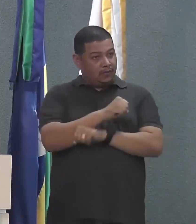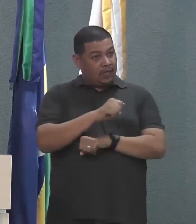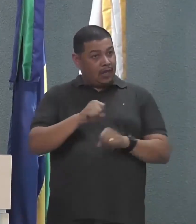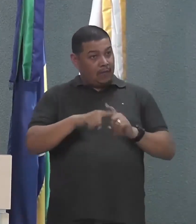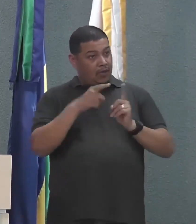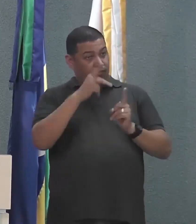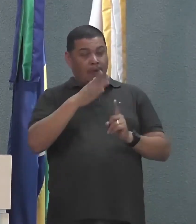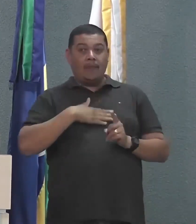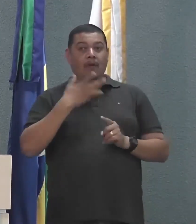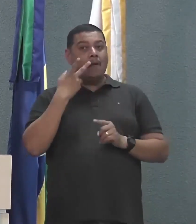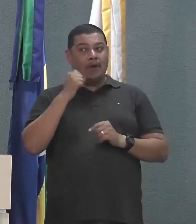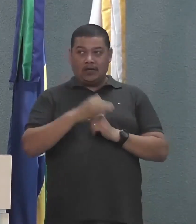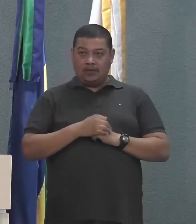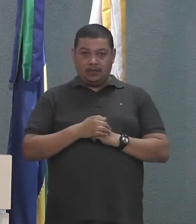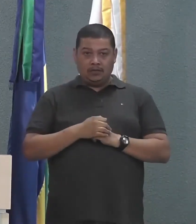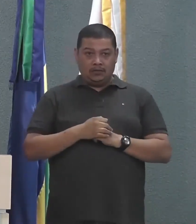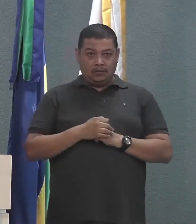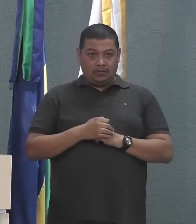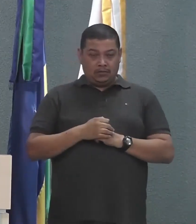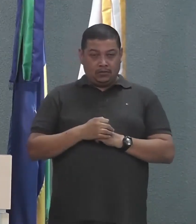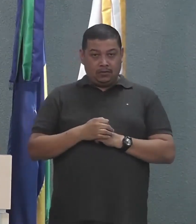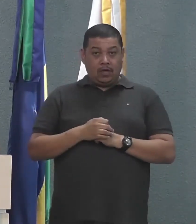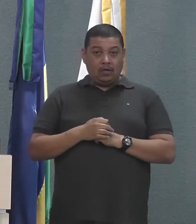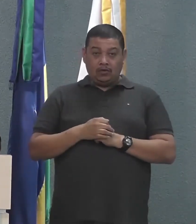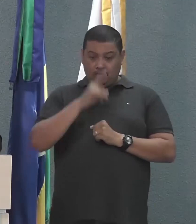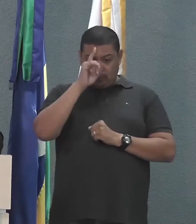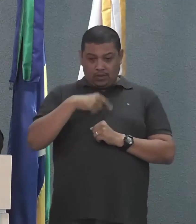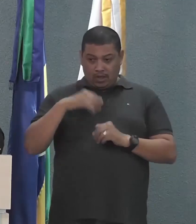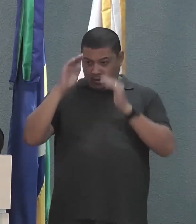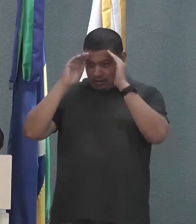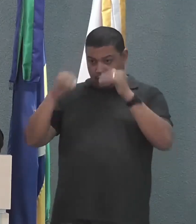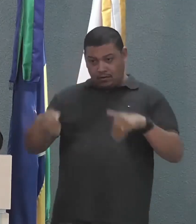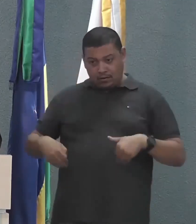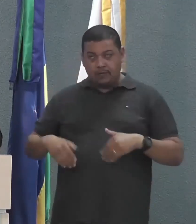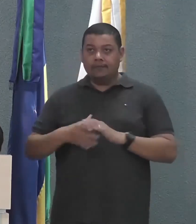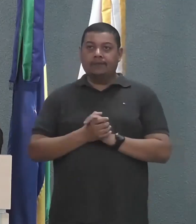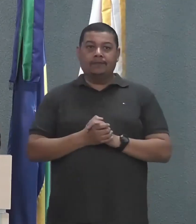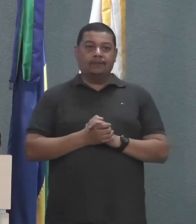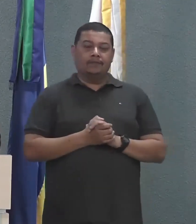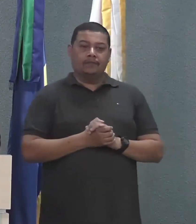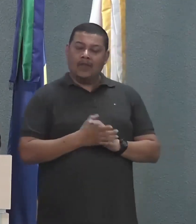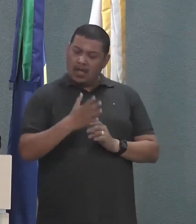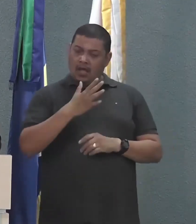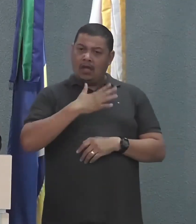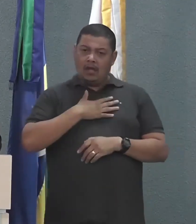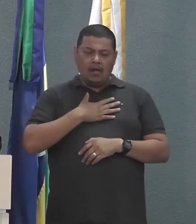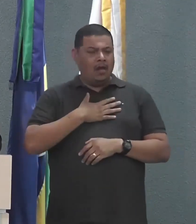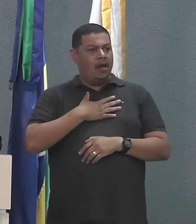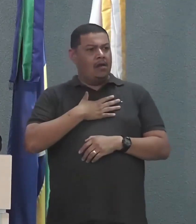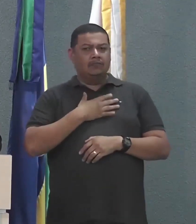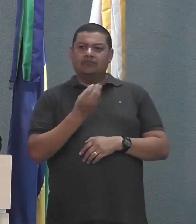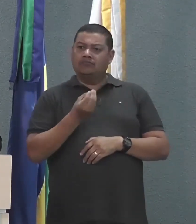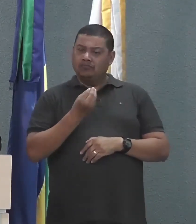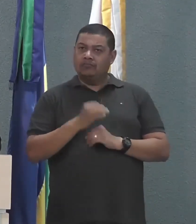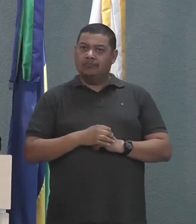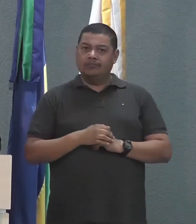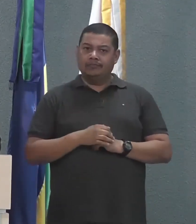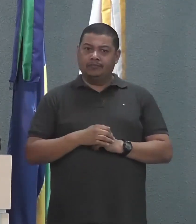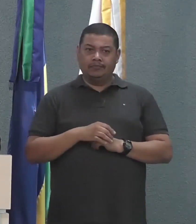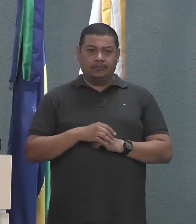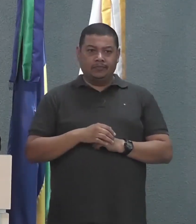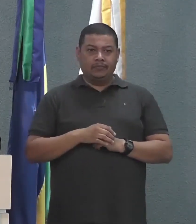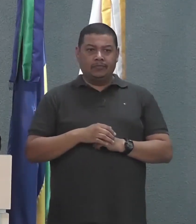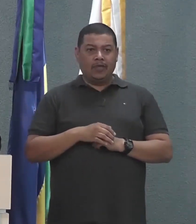pai. O que o senhor pede, eu faço. Eu fico assim, eu fiquei encantado, porque é muito bom ser pai